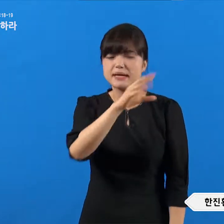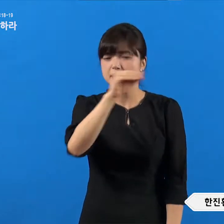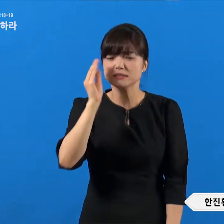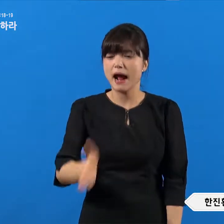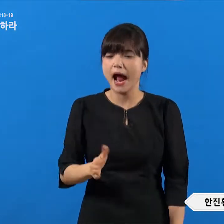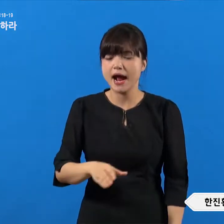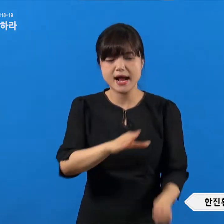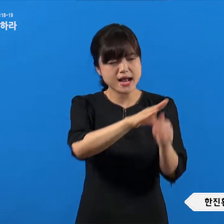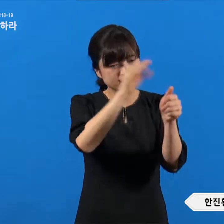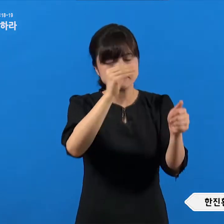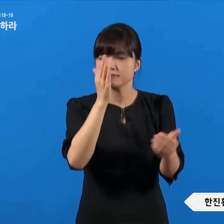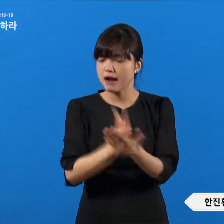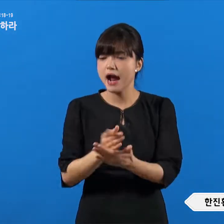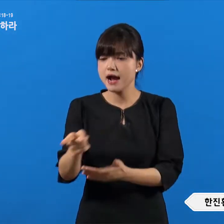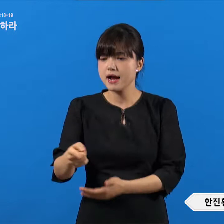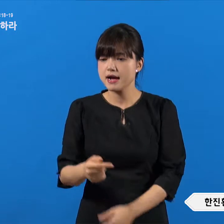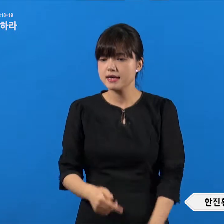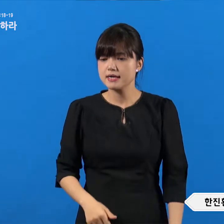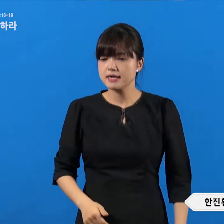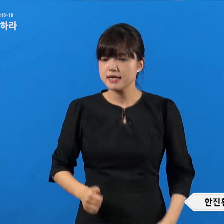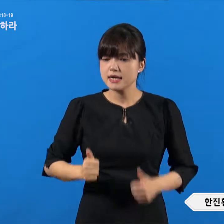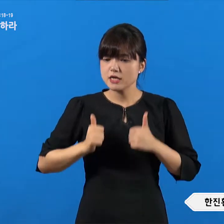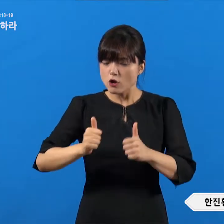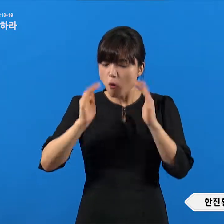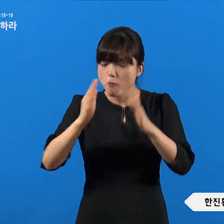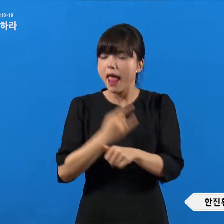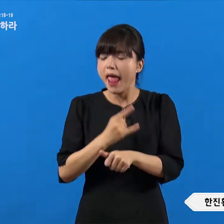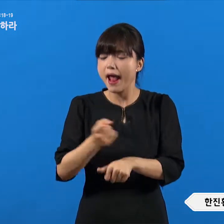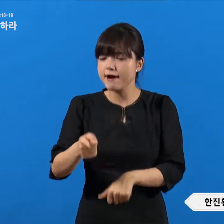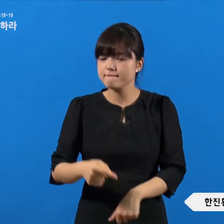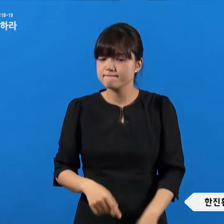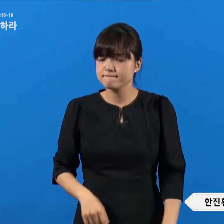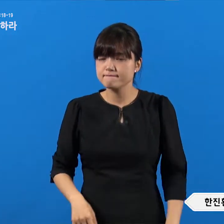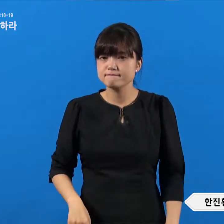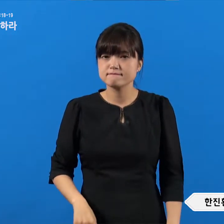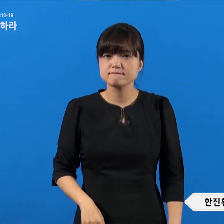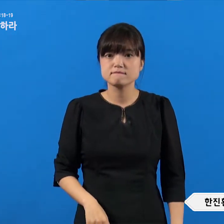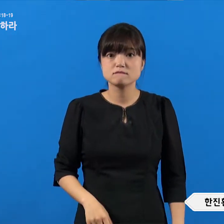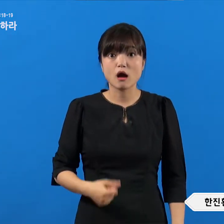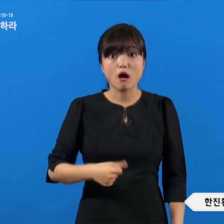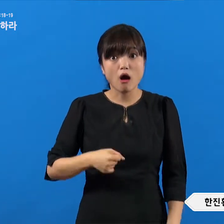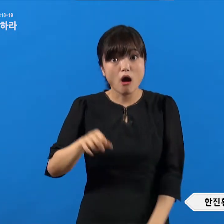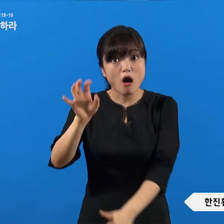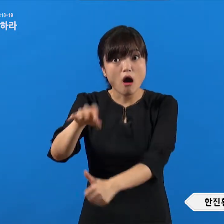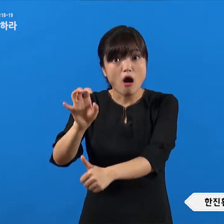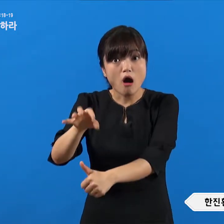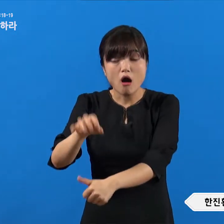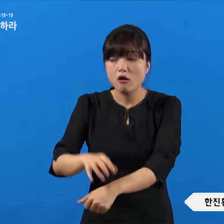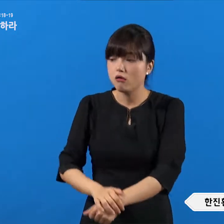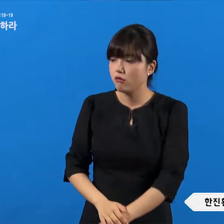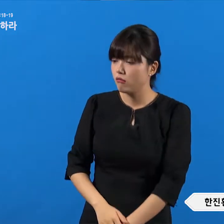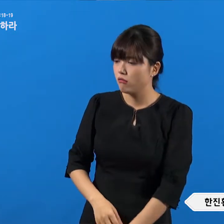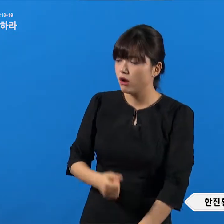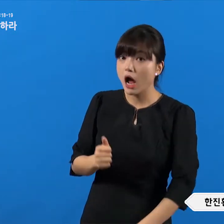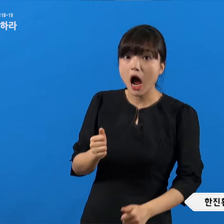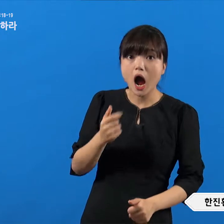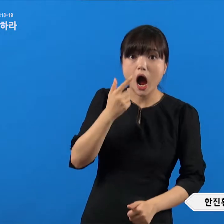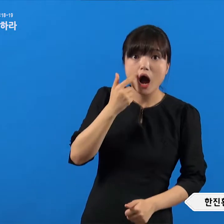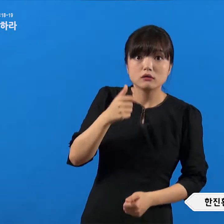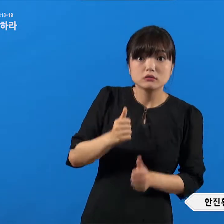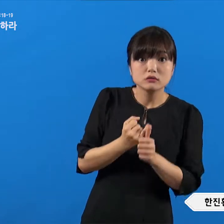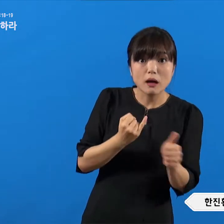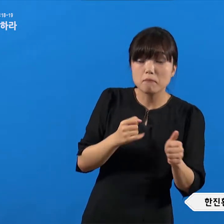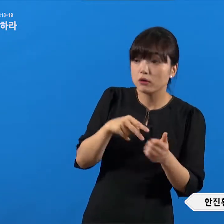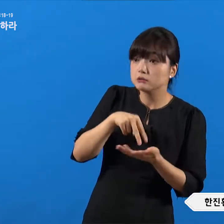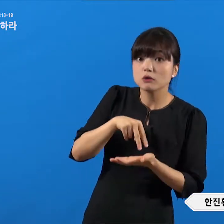네 아빠처럼 안 되려면 제발 공부 좀 열심히 해라, 늘 그런다는 것입니다. 그러면 그 말이 이